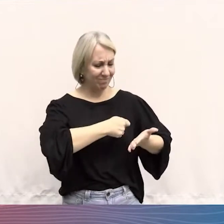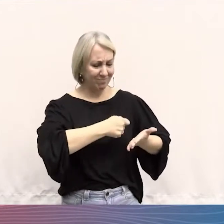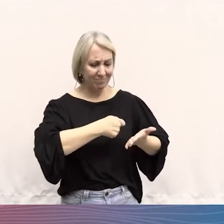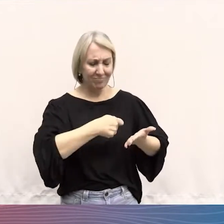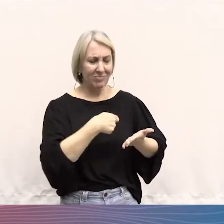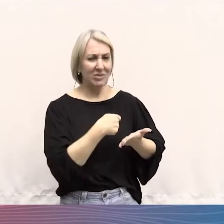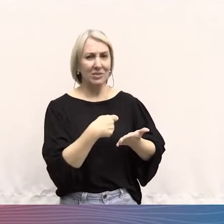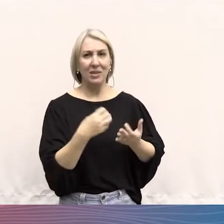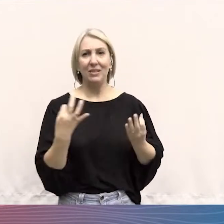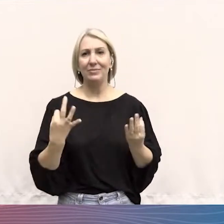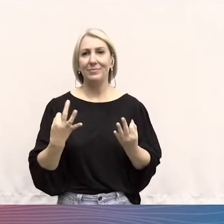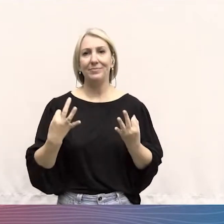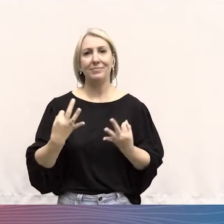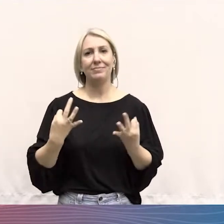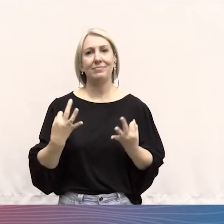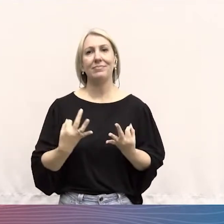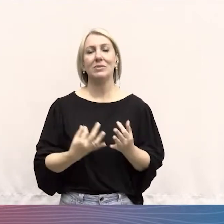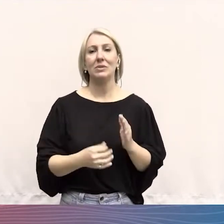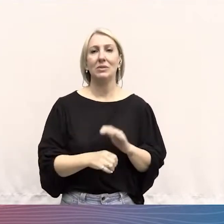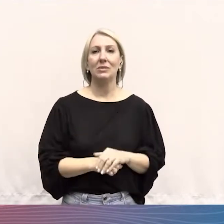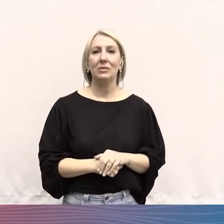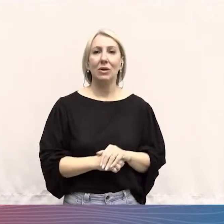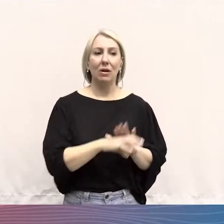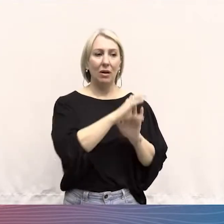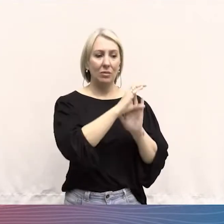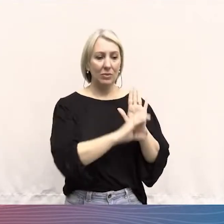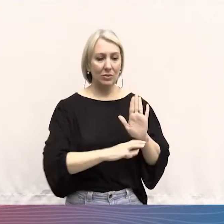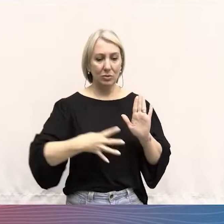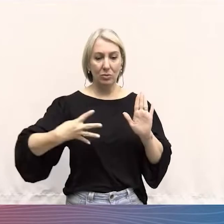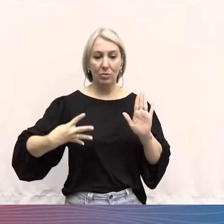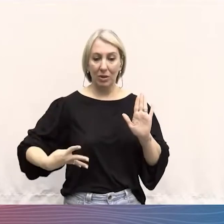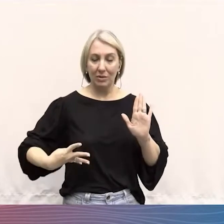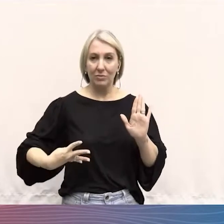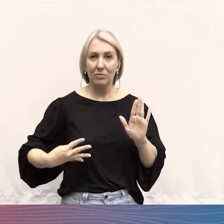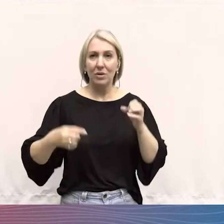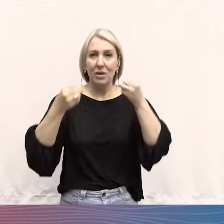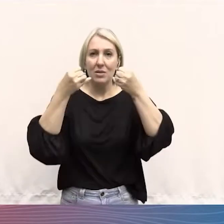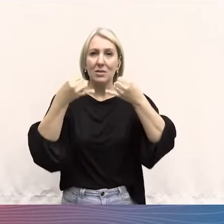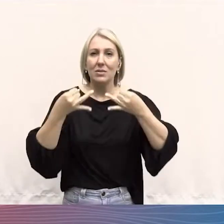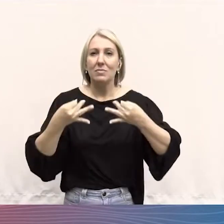aqui no capítulo 4, ele descreve muito bem quem é o Abraão.